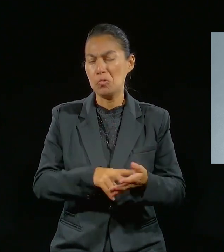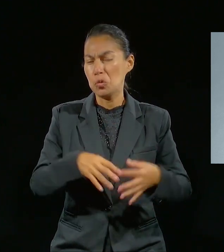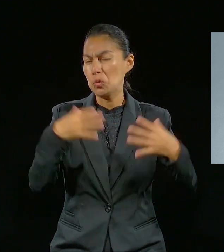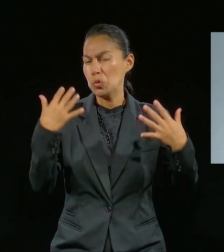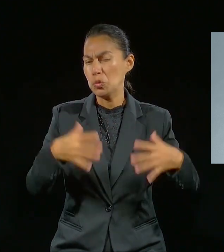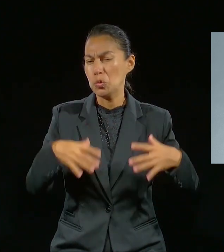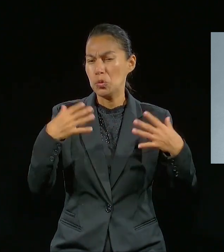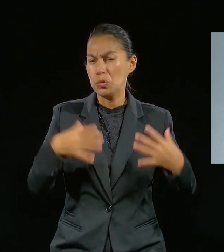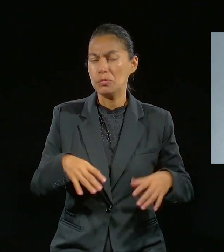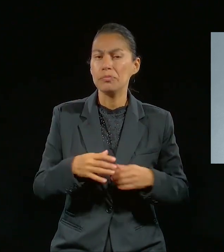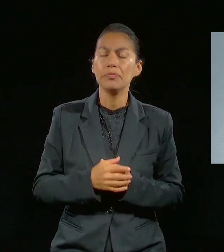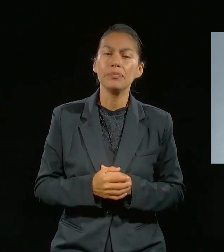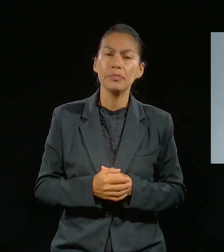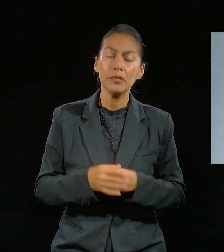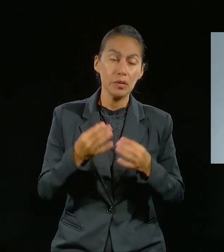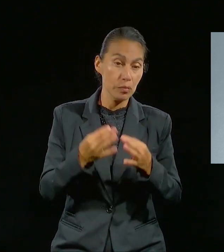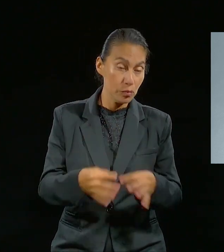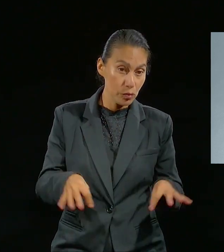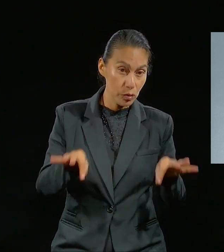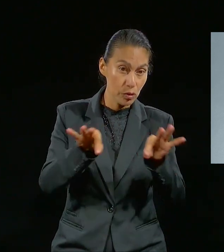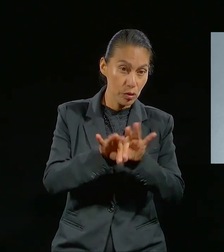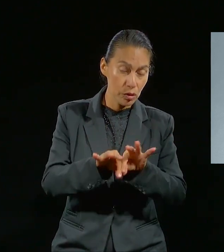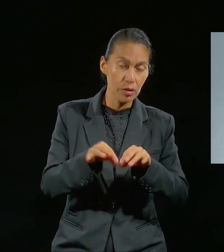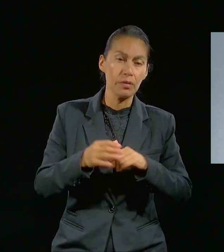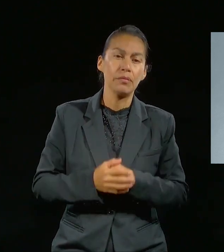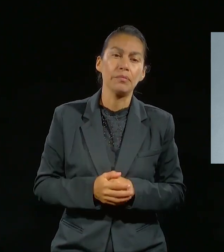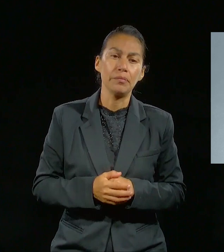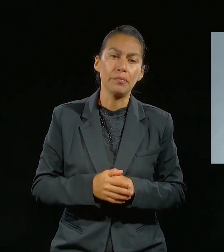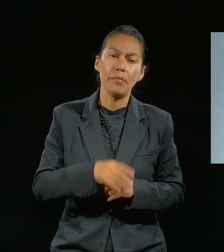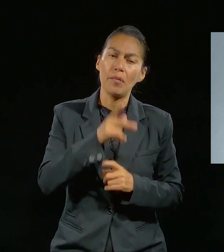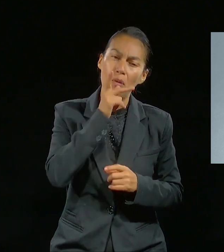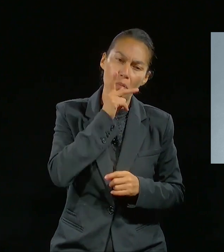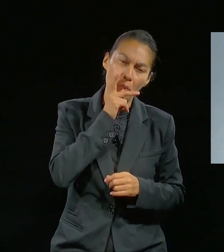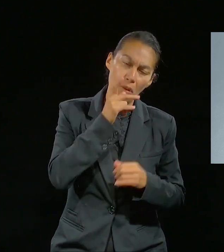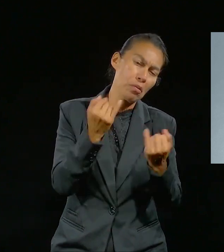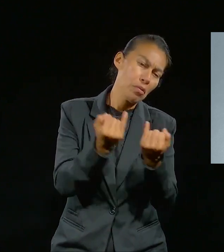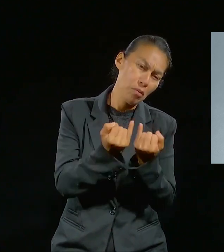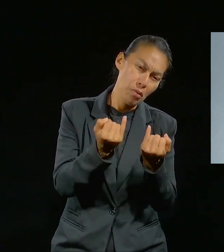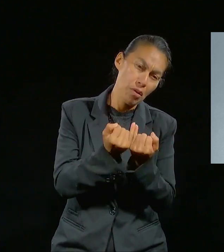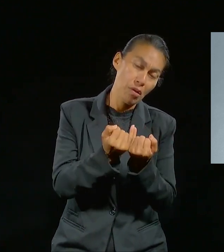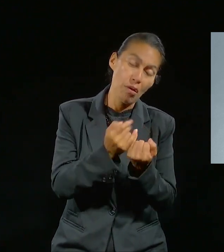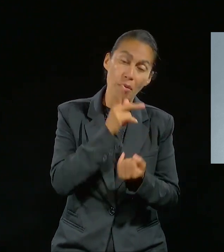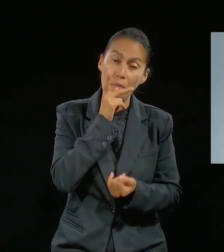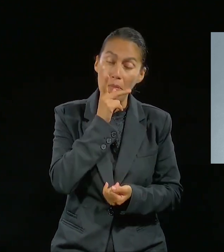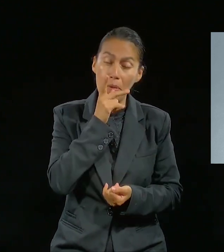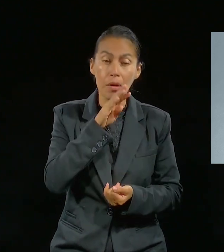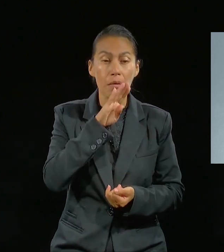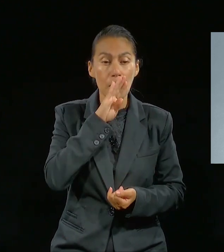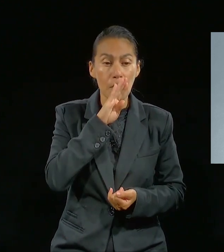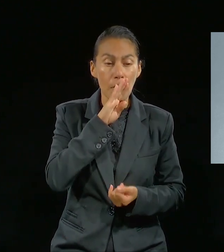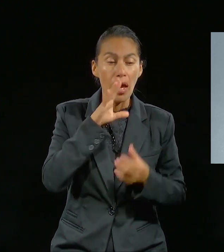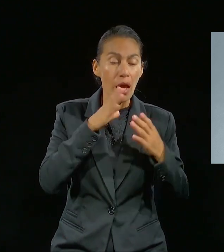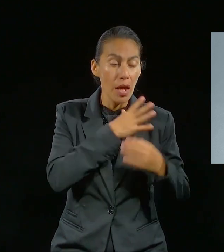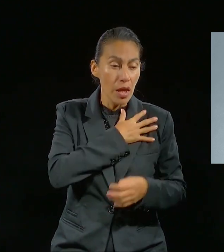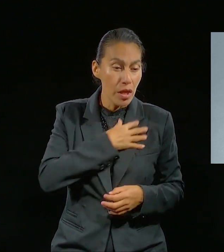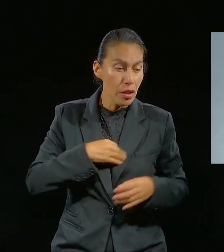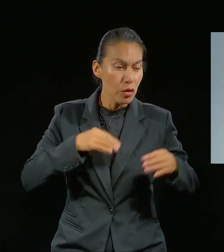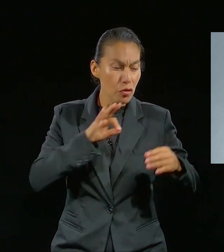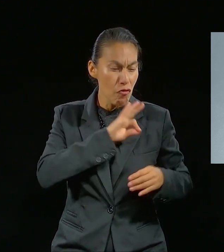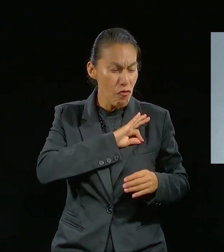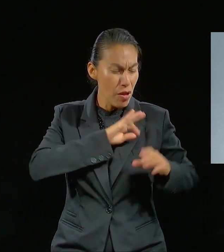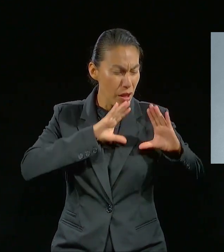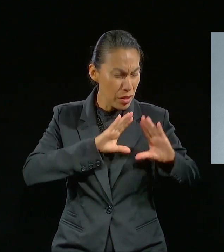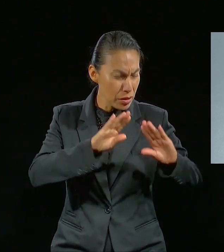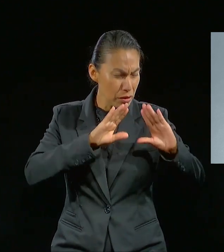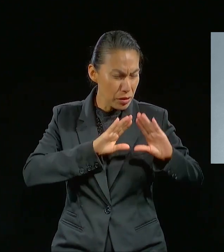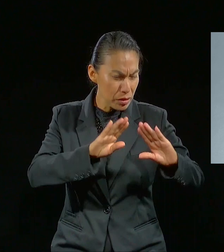Dios nos ha dado en esta tierra. Junto con el padre, ayudan a sus hijos a